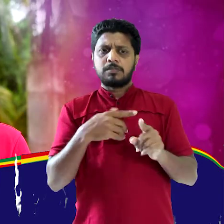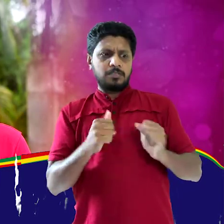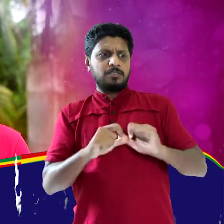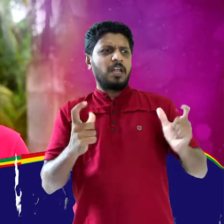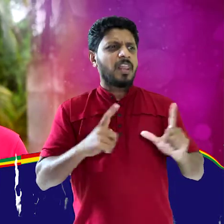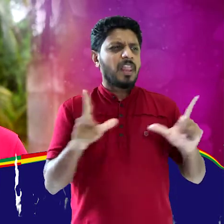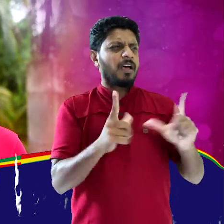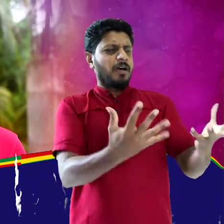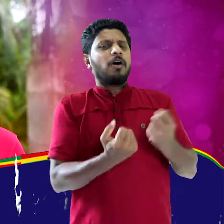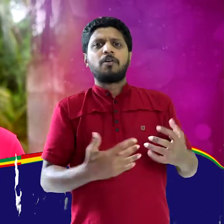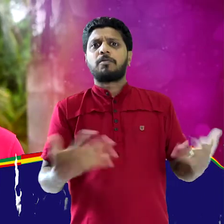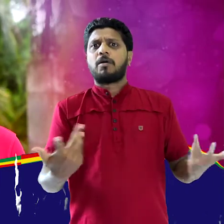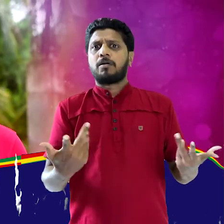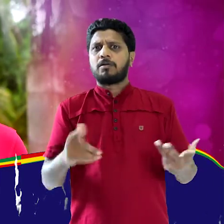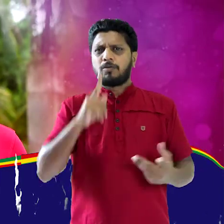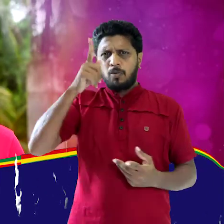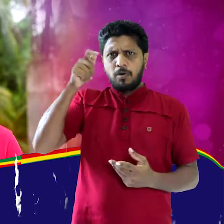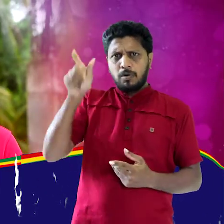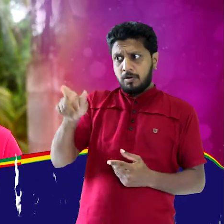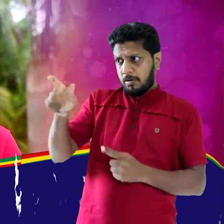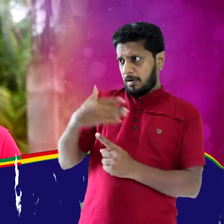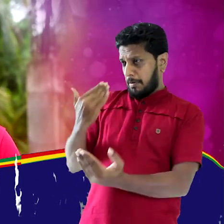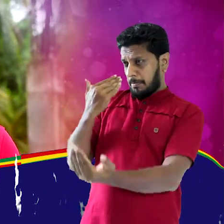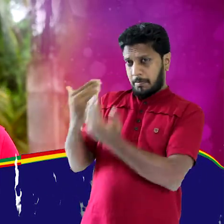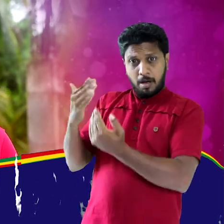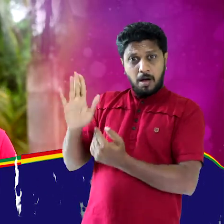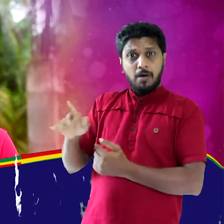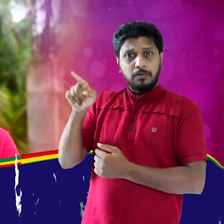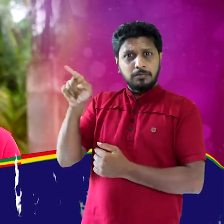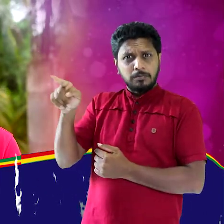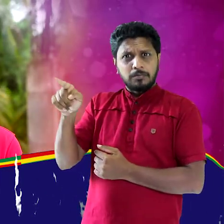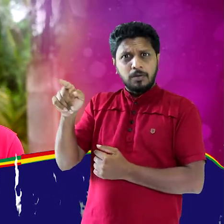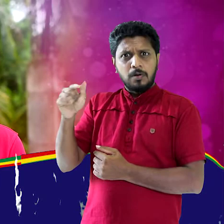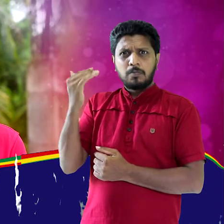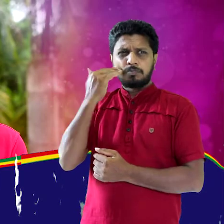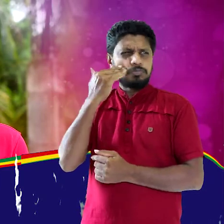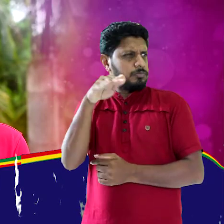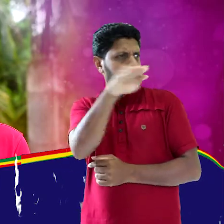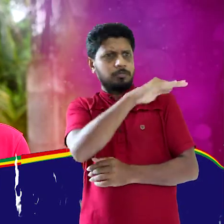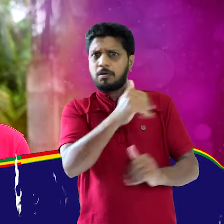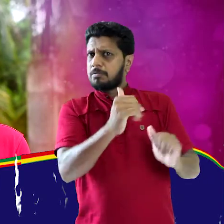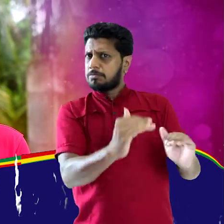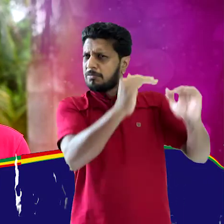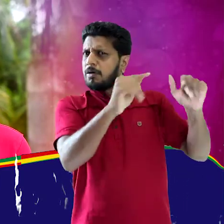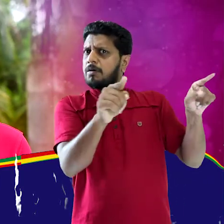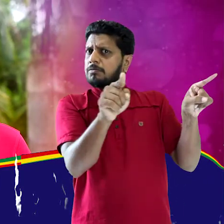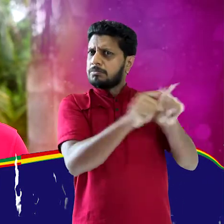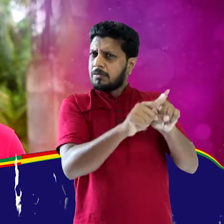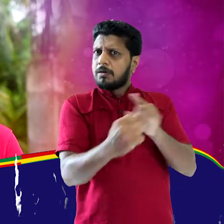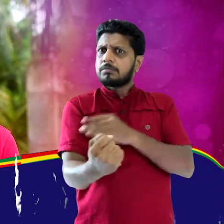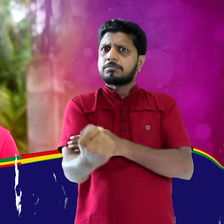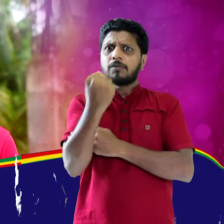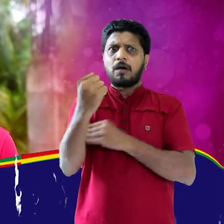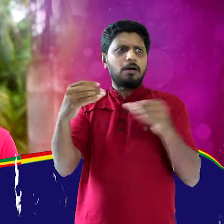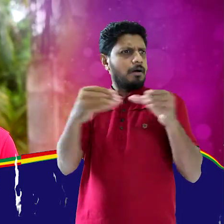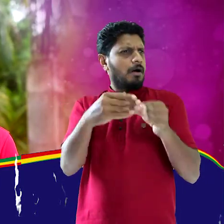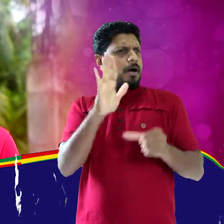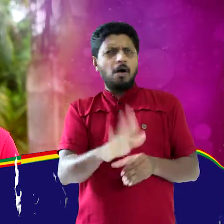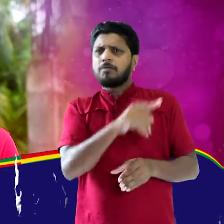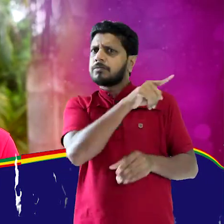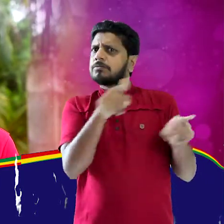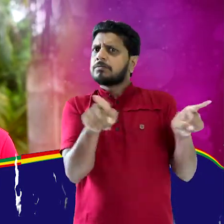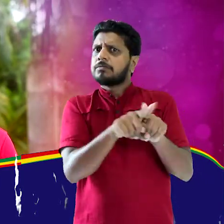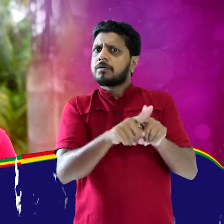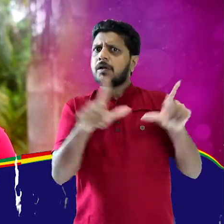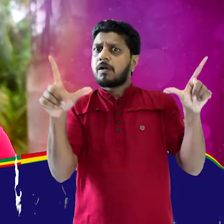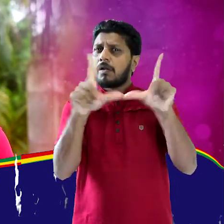හැබැයි ඔවුන්ගේ හැකියාවන් දිහා බැලුවම ඔවුන් සාමාන්‍ය සමාජයේ සාමාන්‍ය පුරවැසියන් වඩා ඉතාමත් හොඳ සක්‍රීය සහ ශක්තිමත් කණ්ඩායමක්. ඒක නිසා